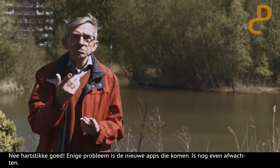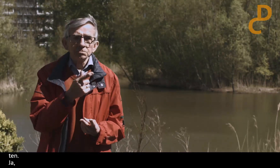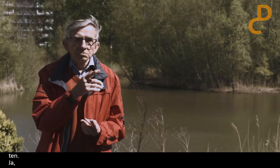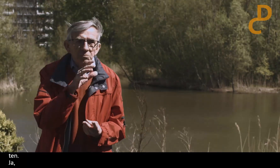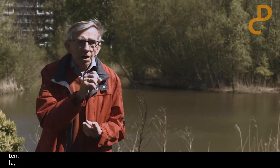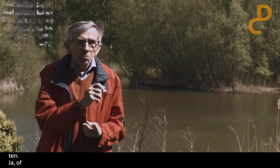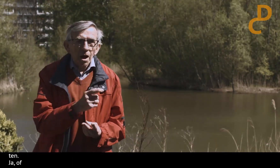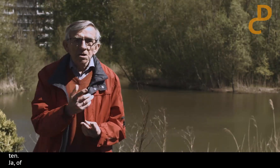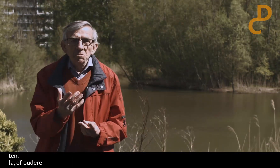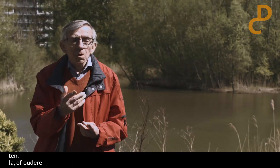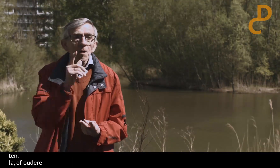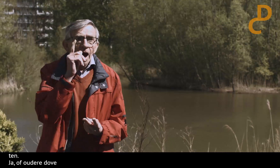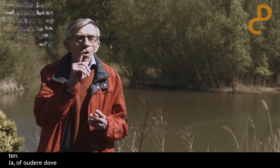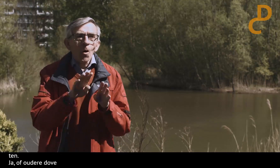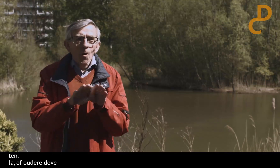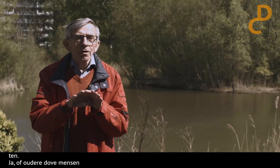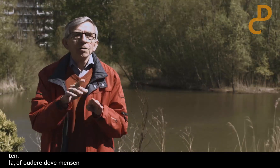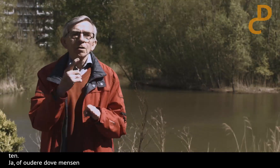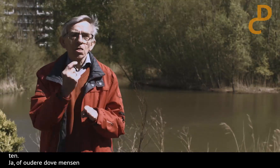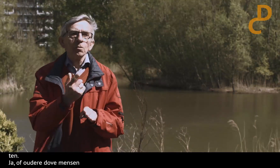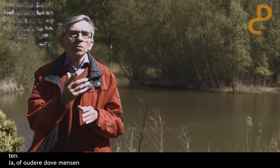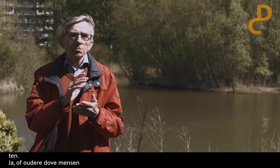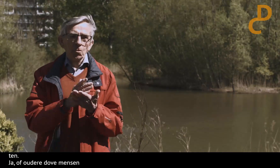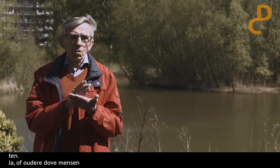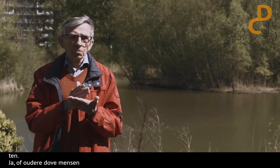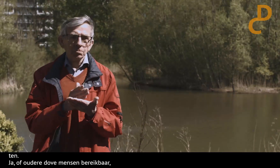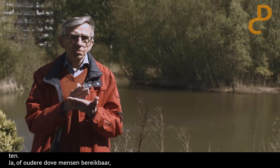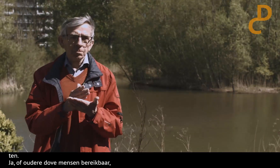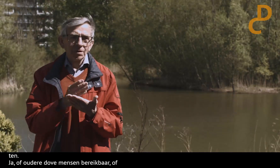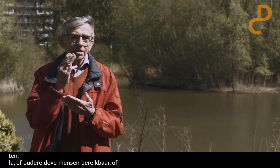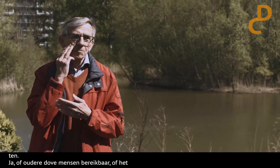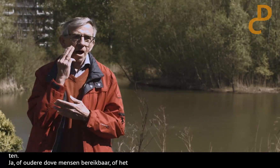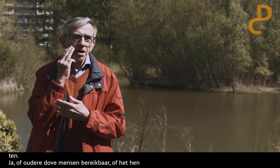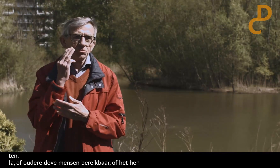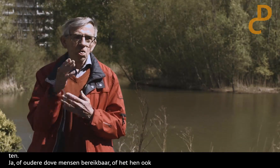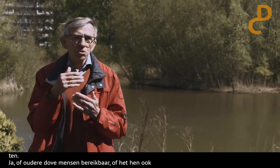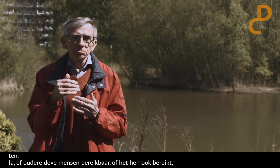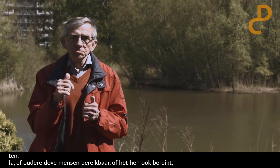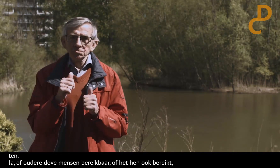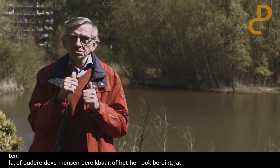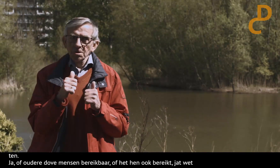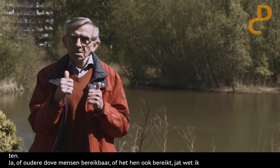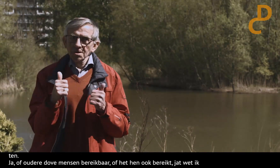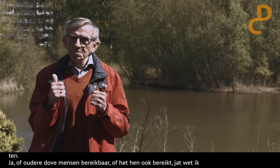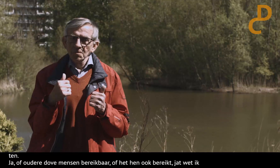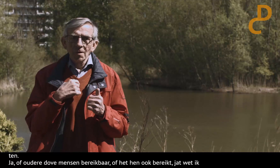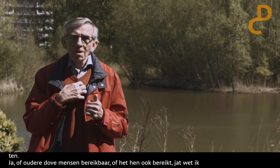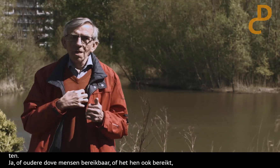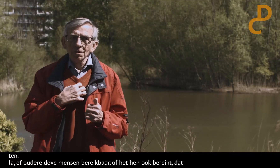dove mensen bereikbaar genoeg, of het hen ook bereikt, dat weet ik niet. Maar wat wel heel erg leuk is de tolk, Irma. Vind